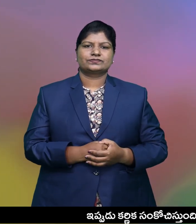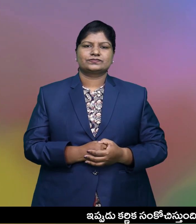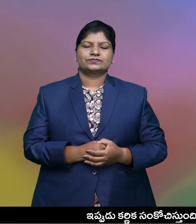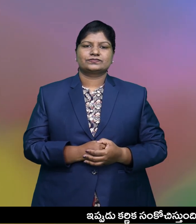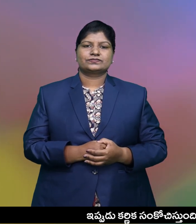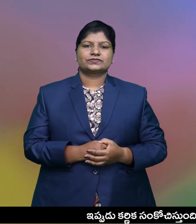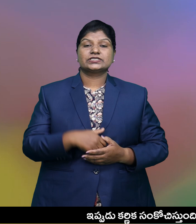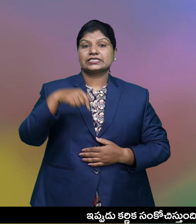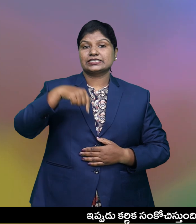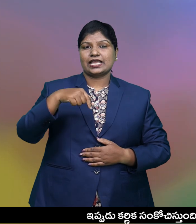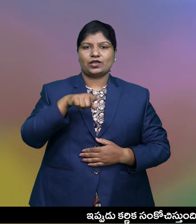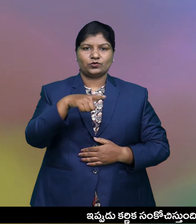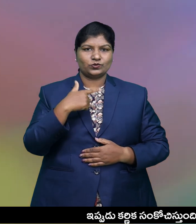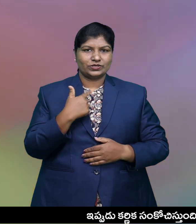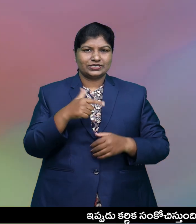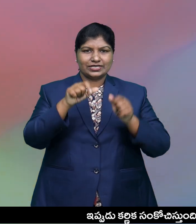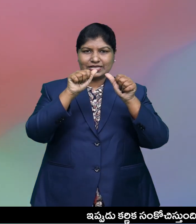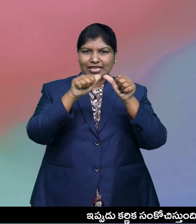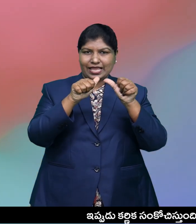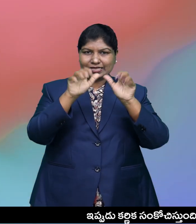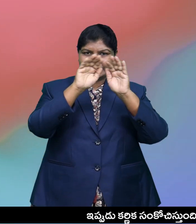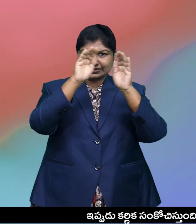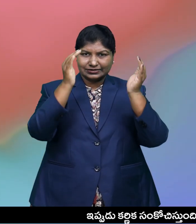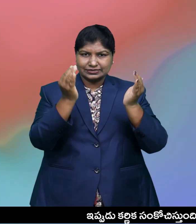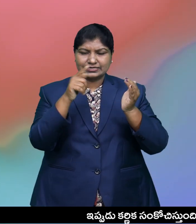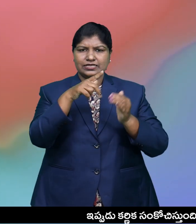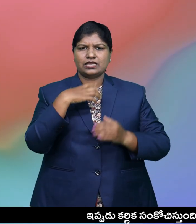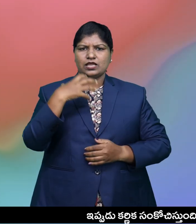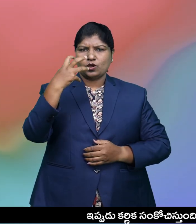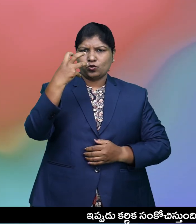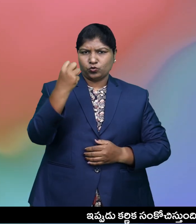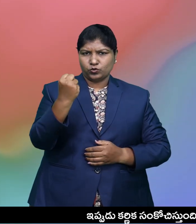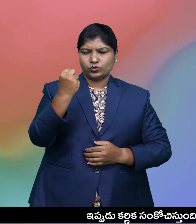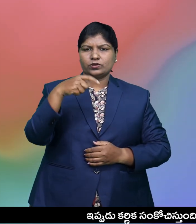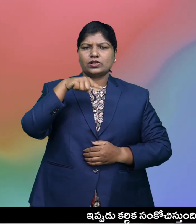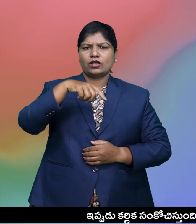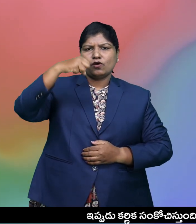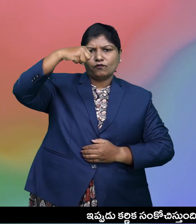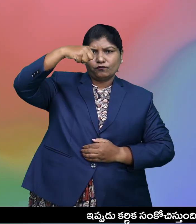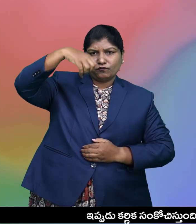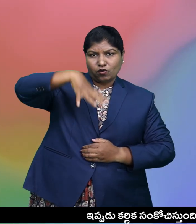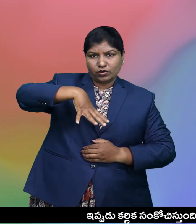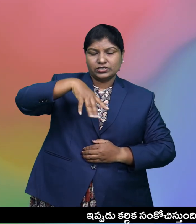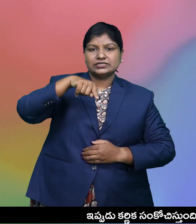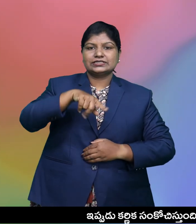ఇప్పుడు కర్ణిక సంకోచిస్తుంది, రక్తాన్ని జఠరికలోకి బలవంతంగా పంపుతుంది.